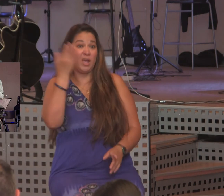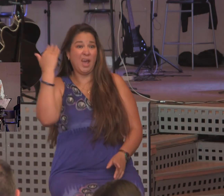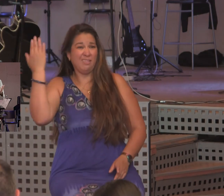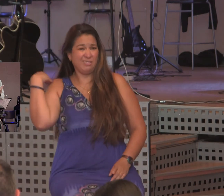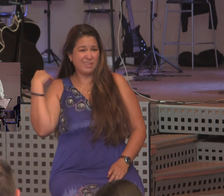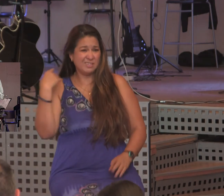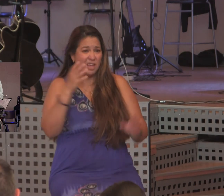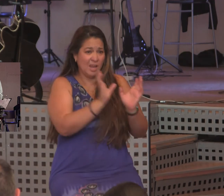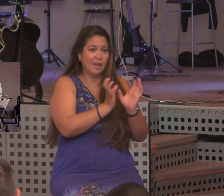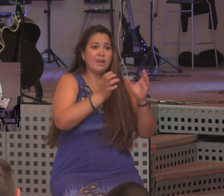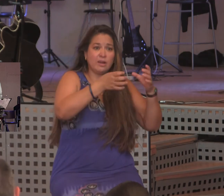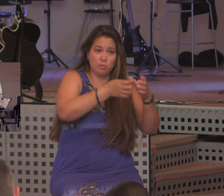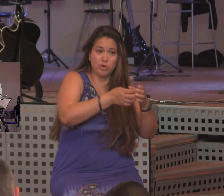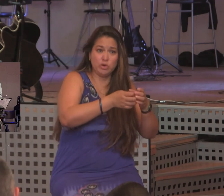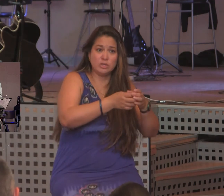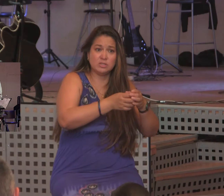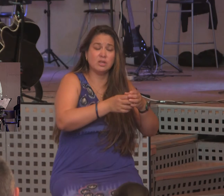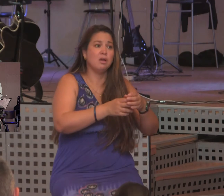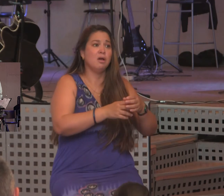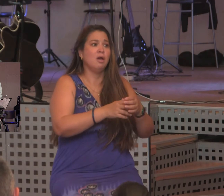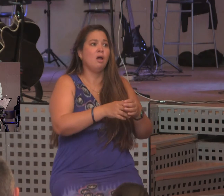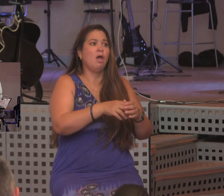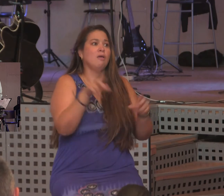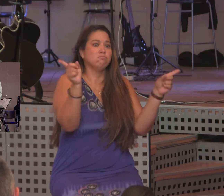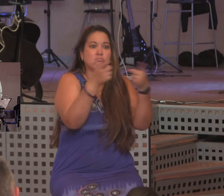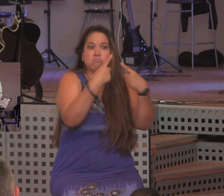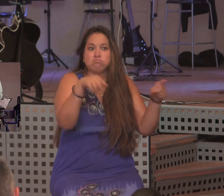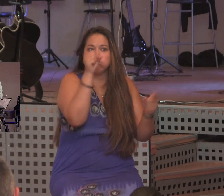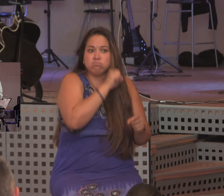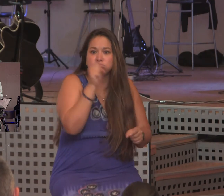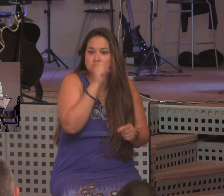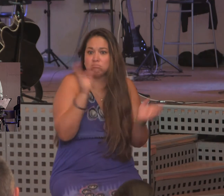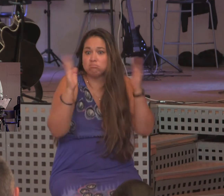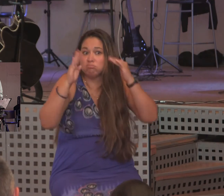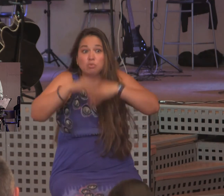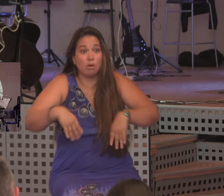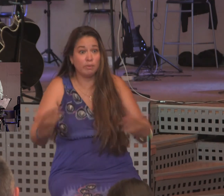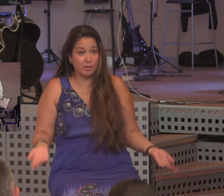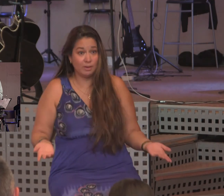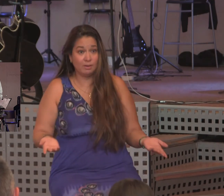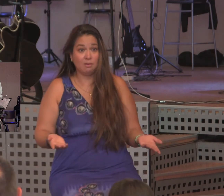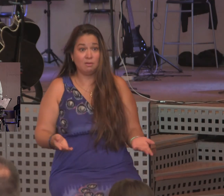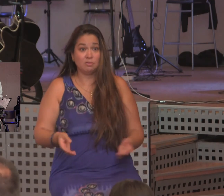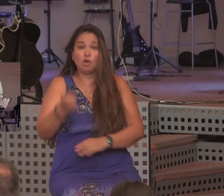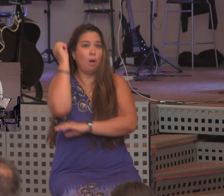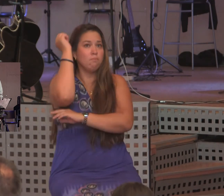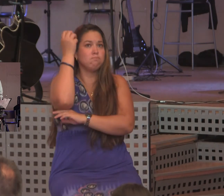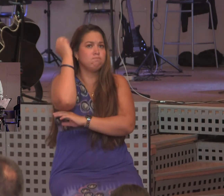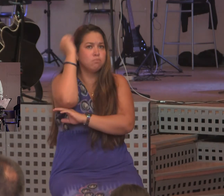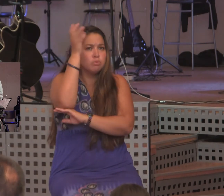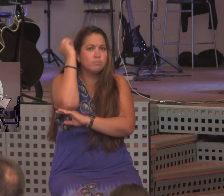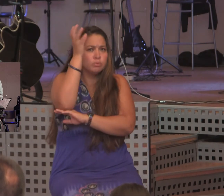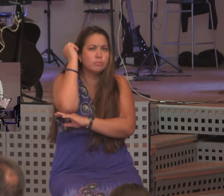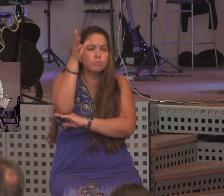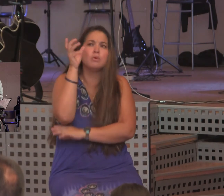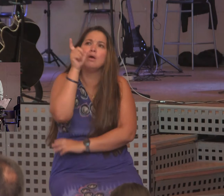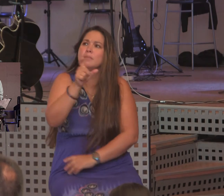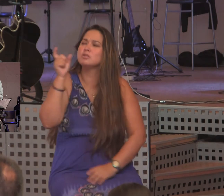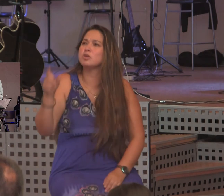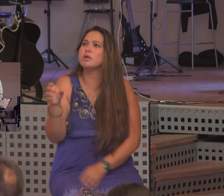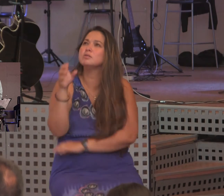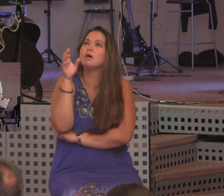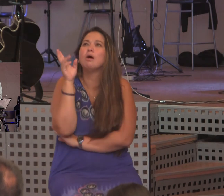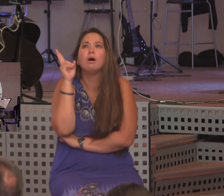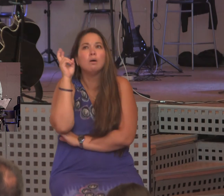ese privilegio como nosotros de cantar. Efectivamente se leía mucho la palabra, se explicaba, etc. Estaban